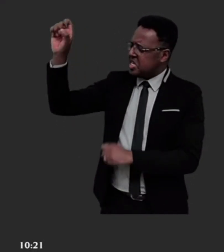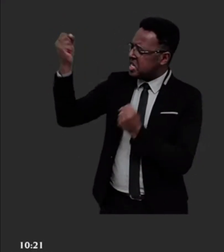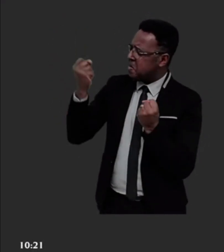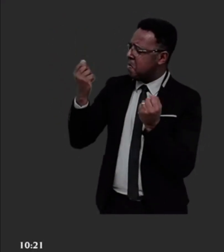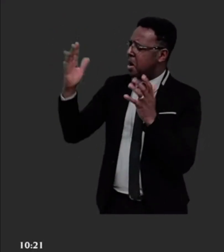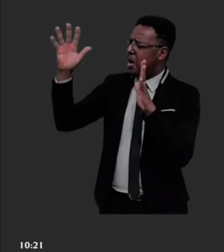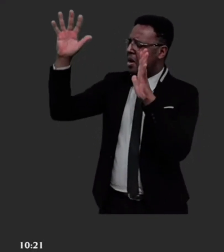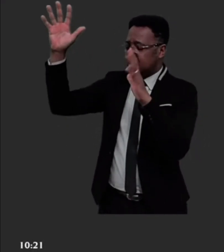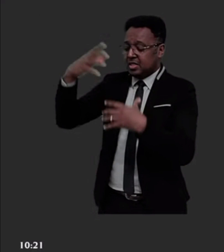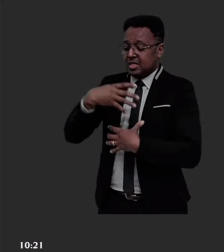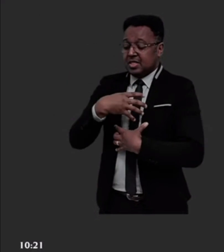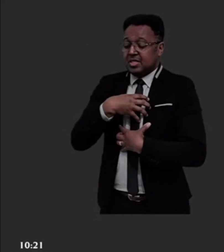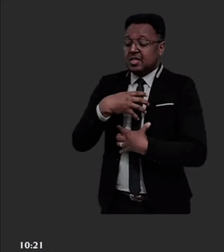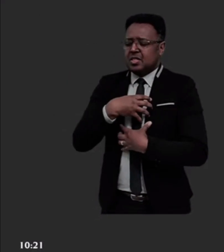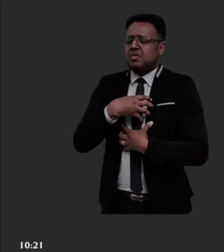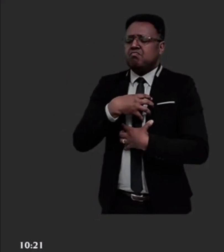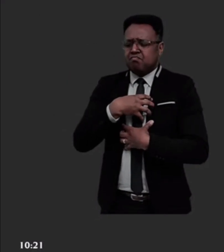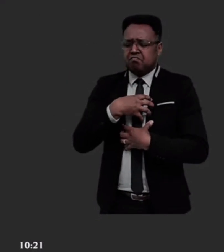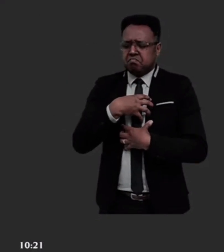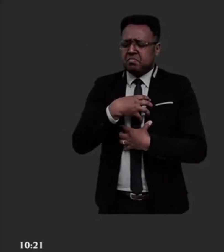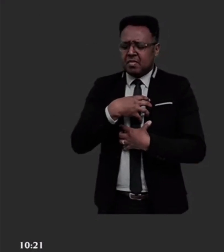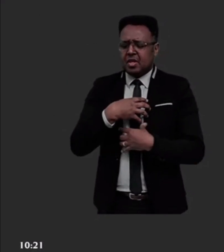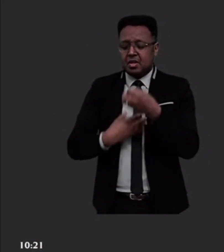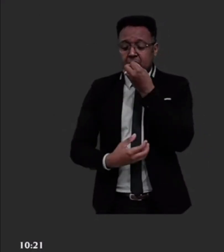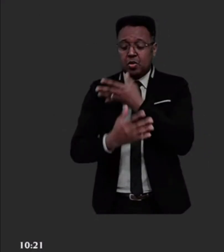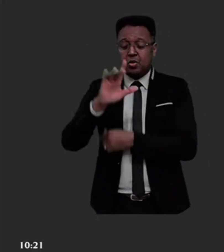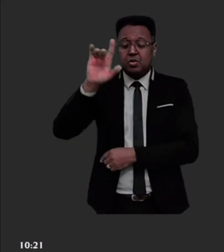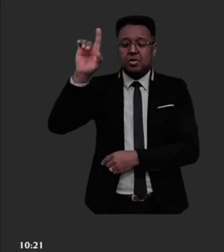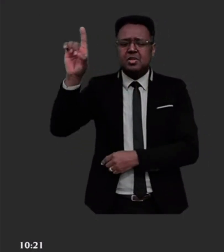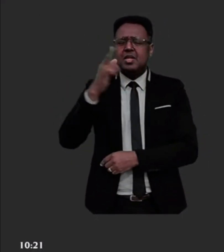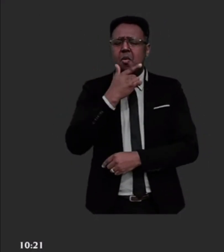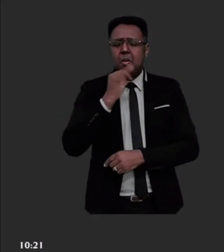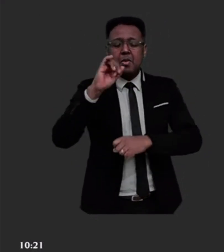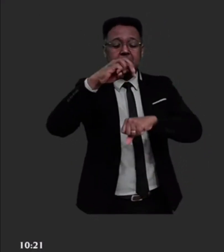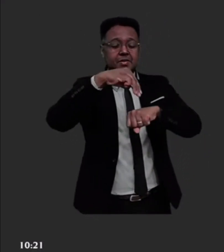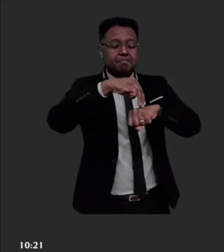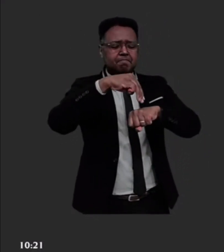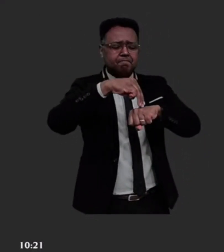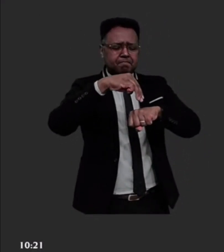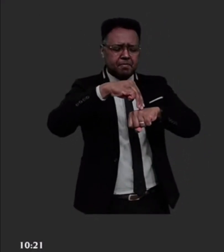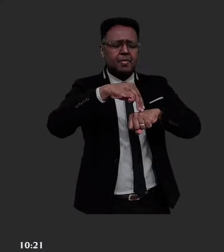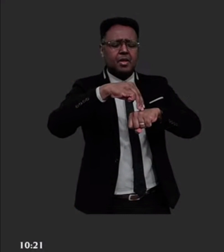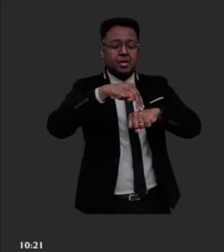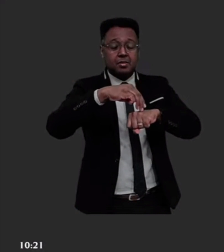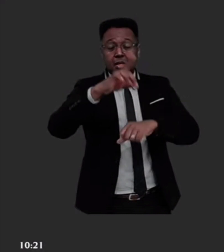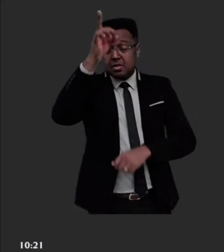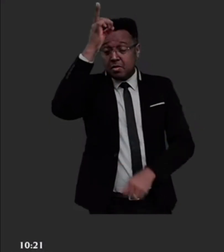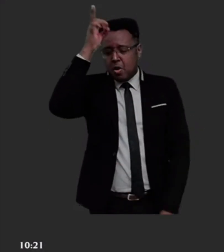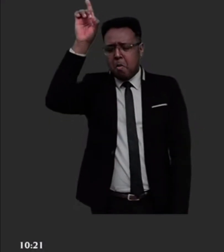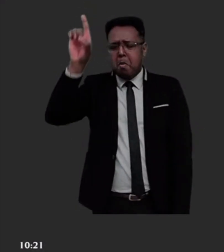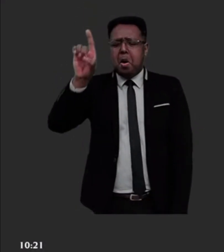amor do teu nome. Abençoa os teus servos que presidem sobre nós, enche eles das tuas